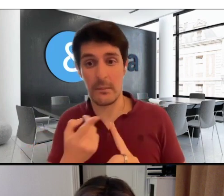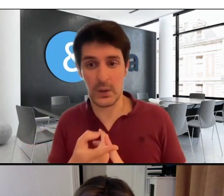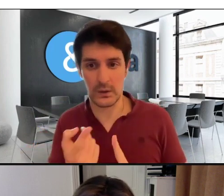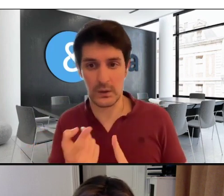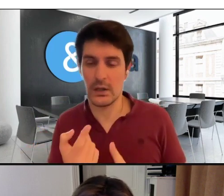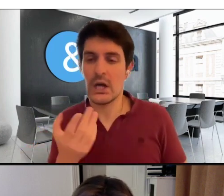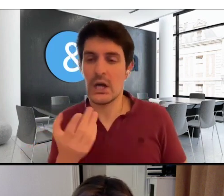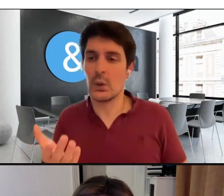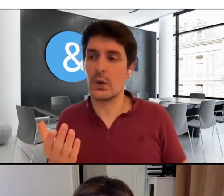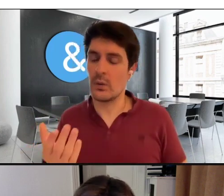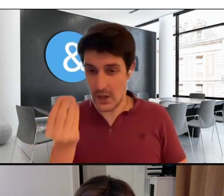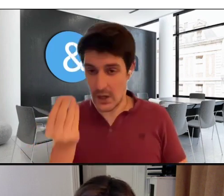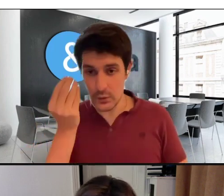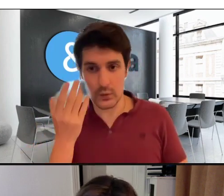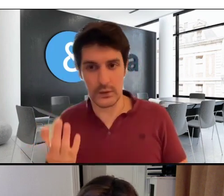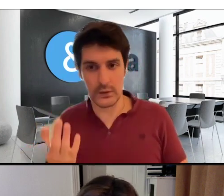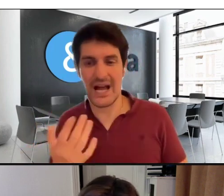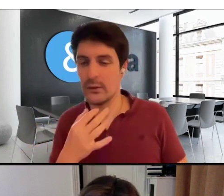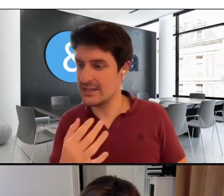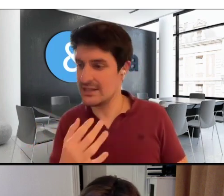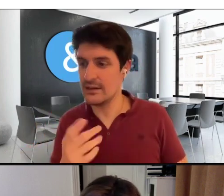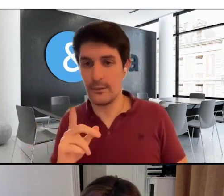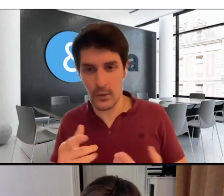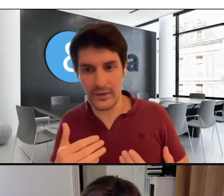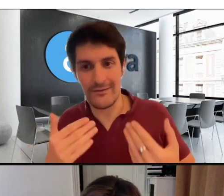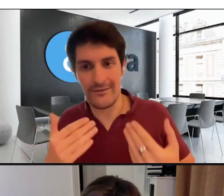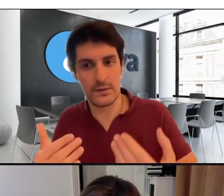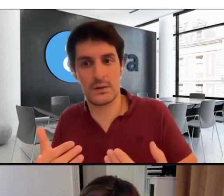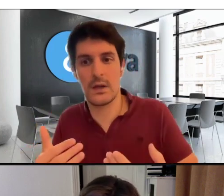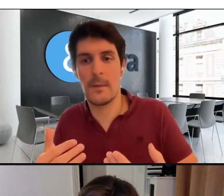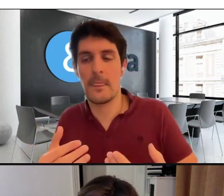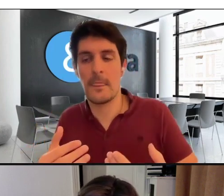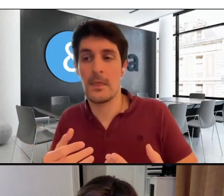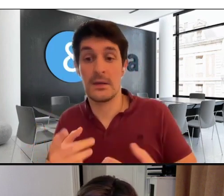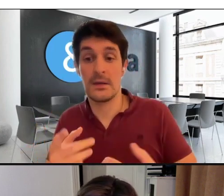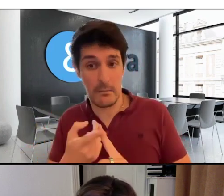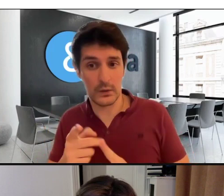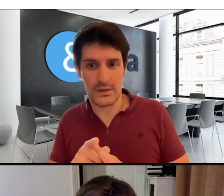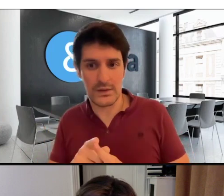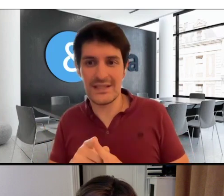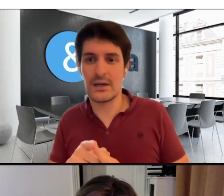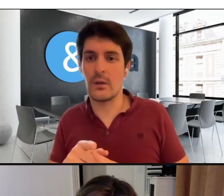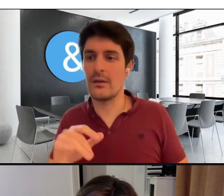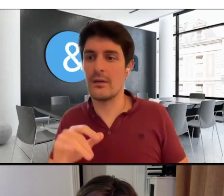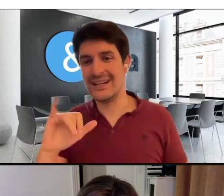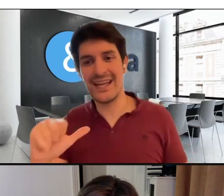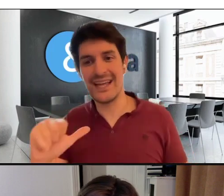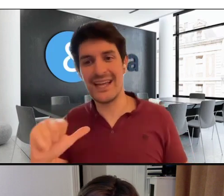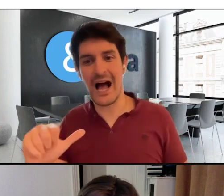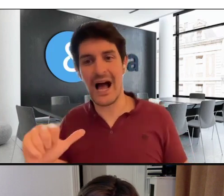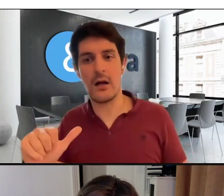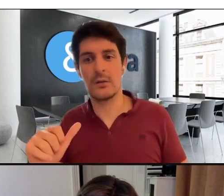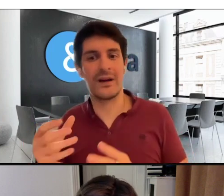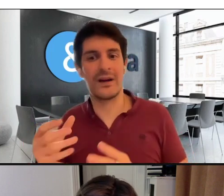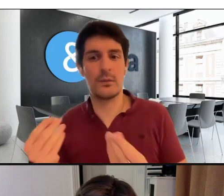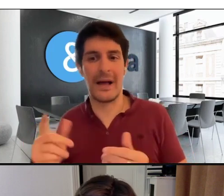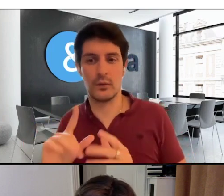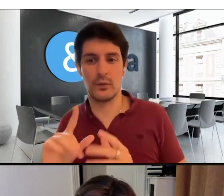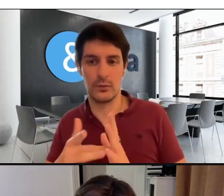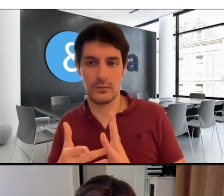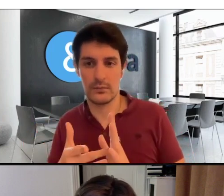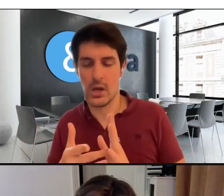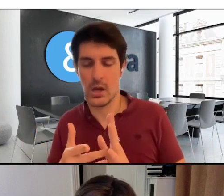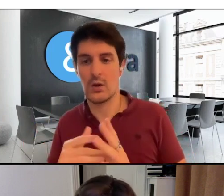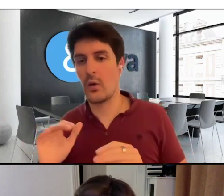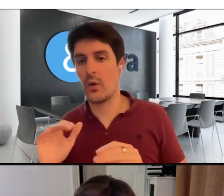importantes. Donc, on s'est rendu compte de ça, on m'a dit, il faut qu'on avance. Ce qui est important aussi, c'est que l'IA ne résout pas tout.